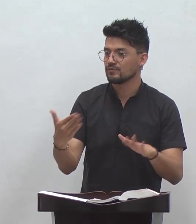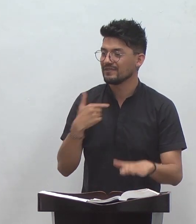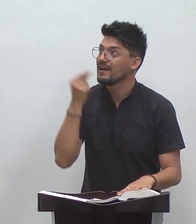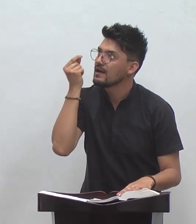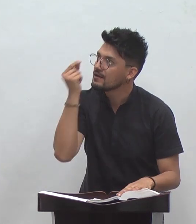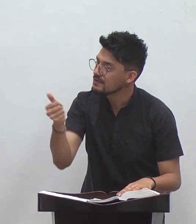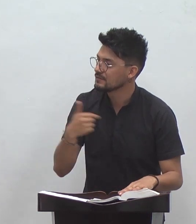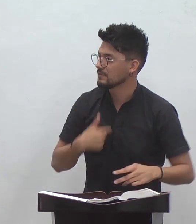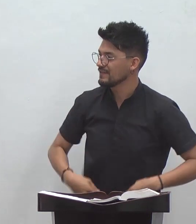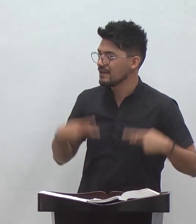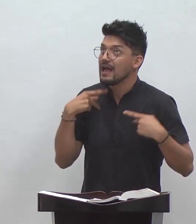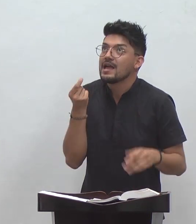Casi muero